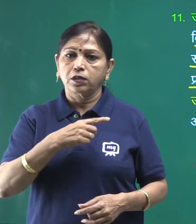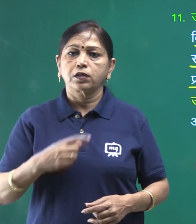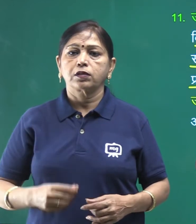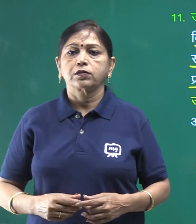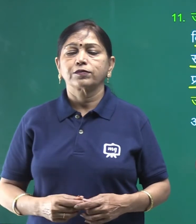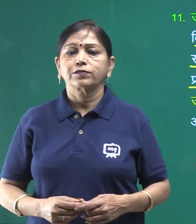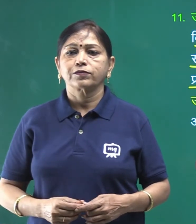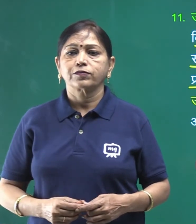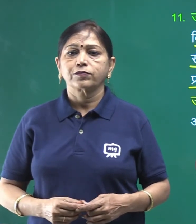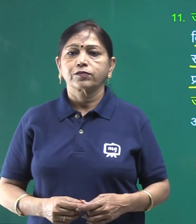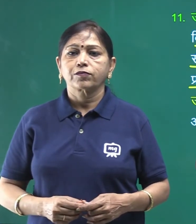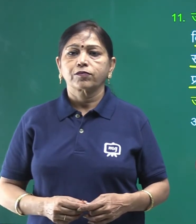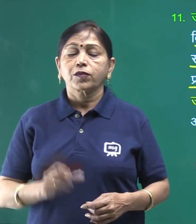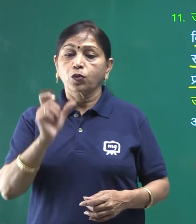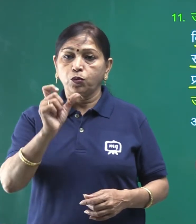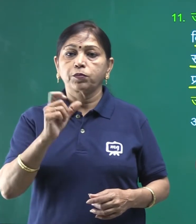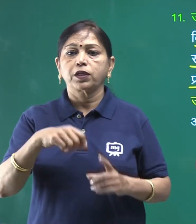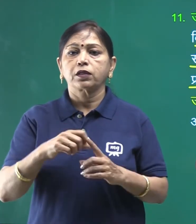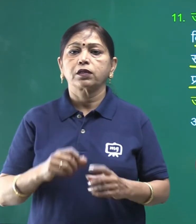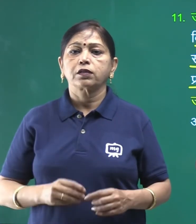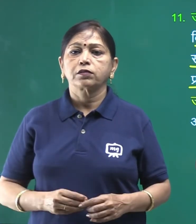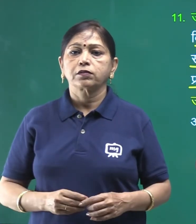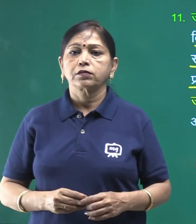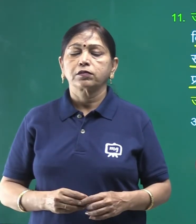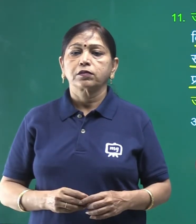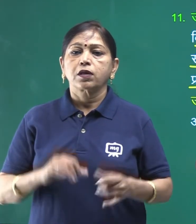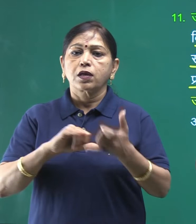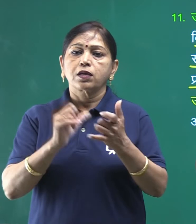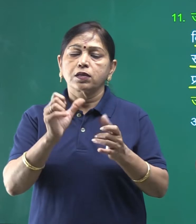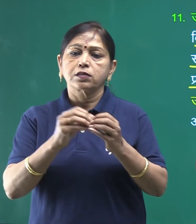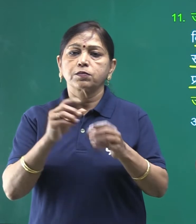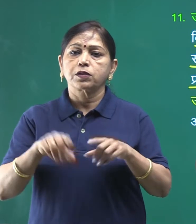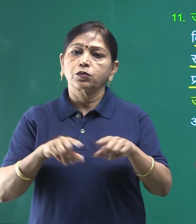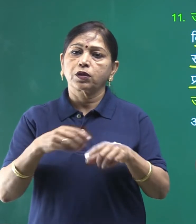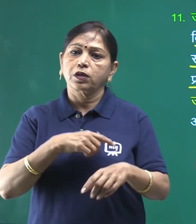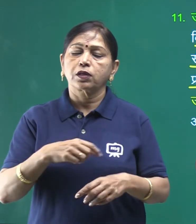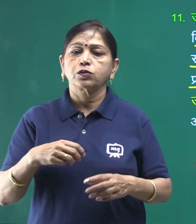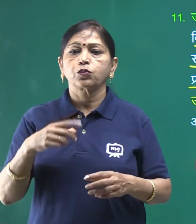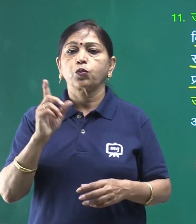ये ऊर्ध्वपातन के पदार्थ हैं जो